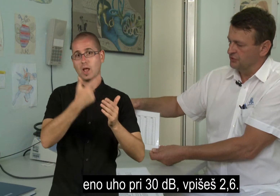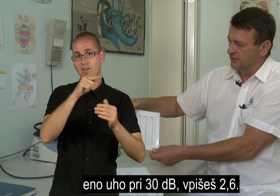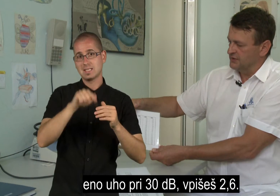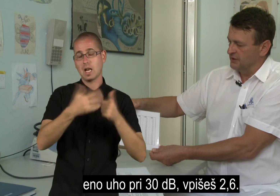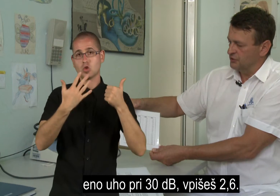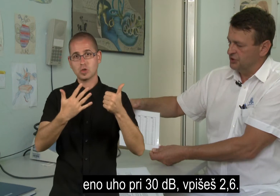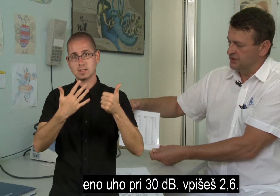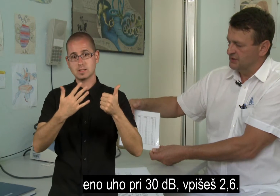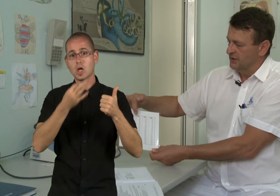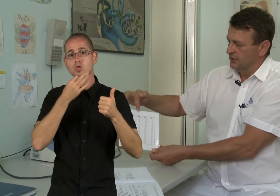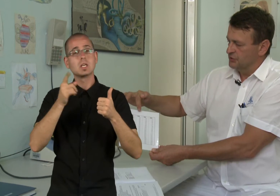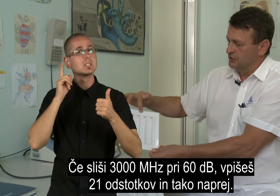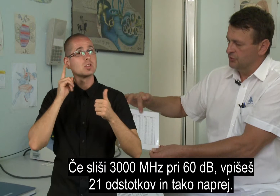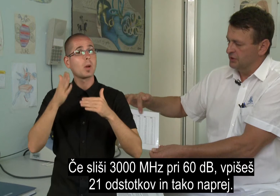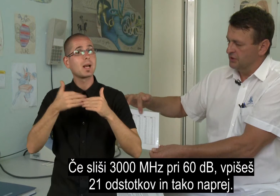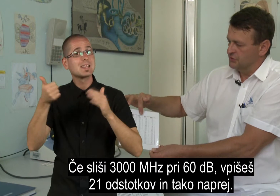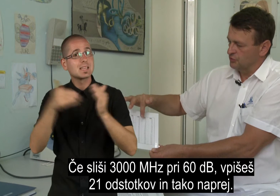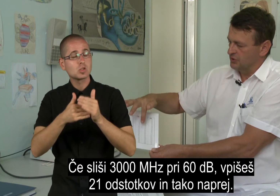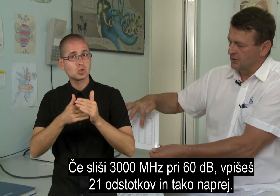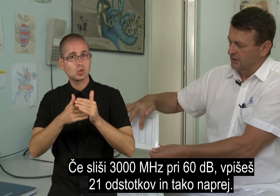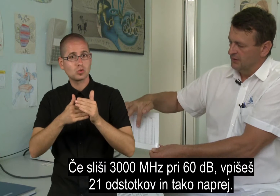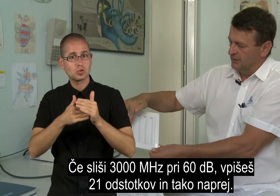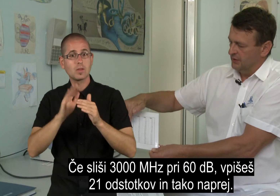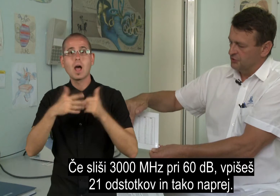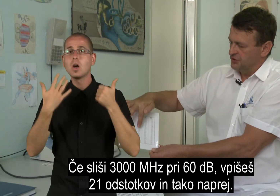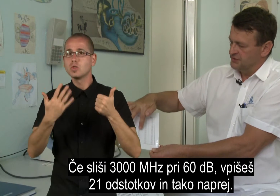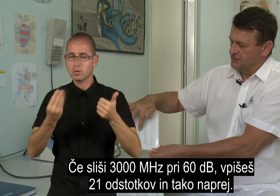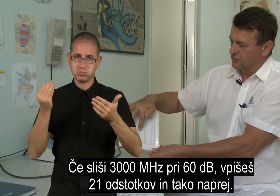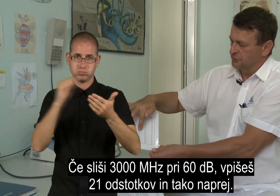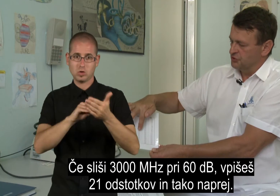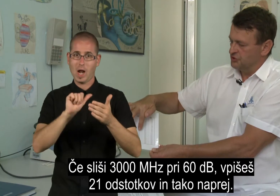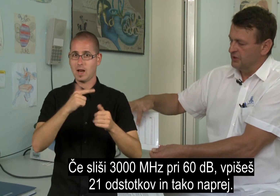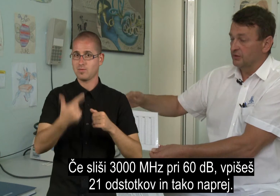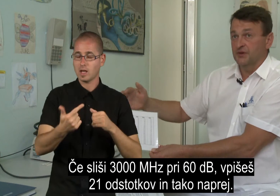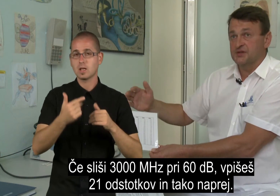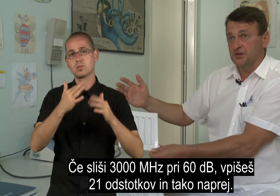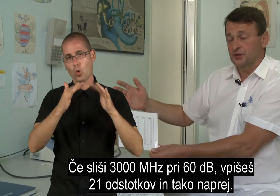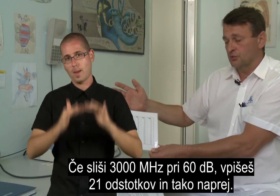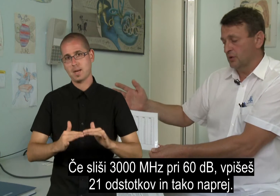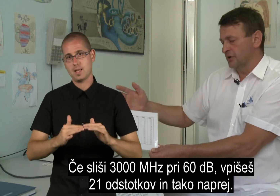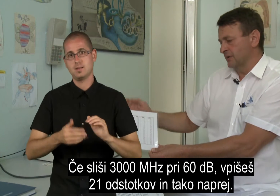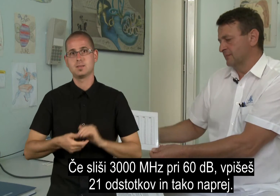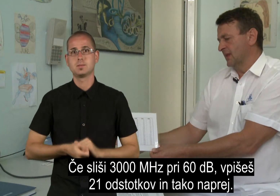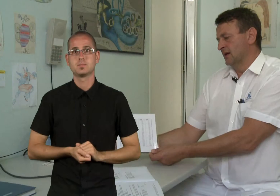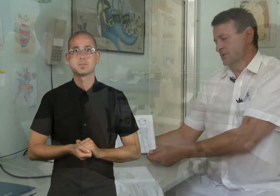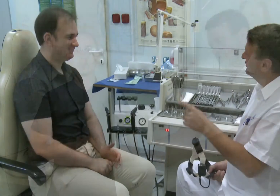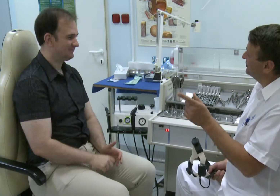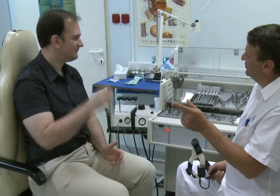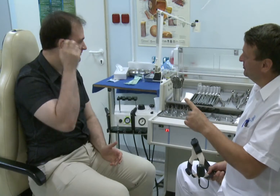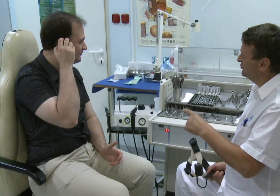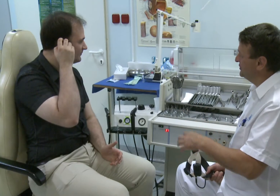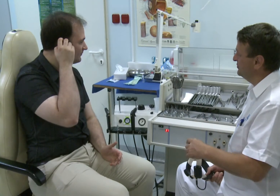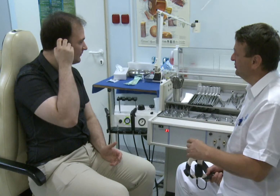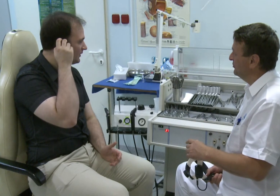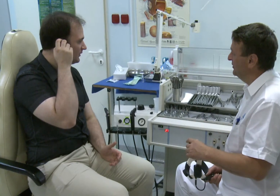vpišeš 2,6, če sliši pri 1000 na 60 vpišeš 21 in tako naprej. S